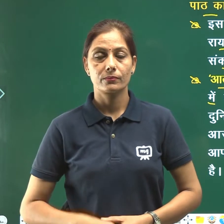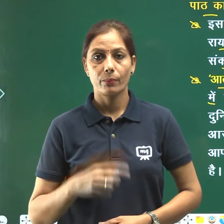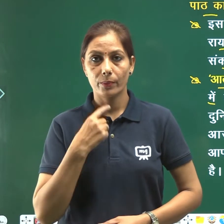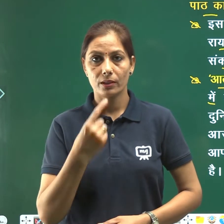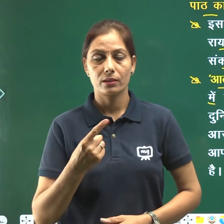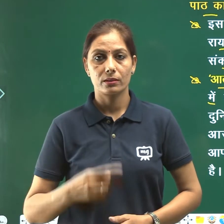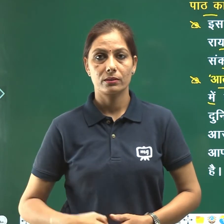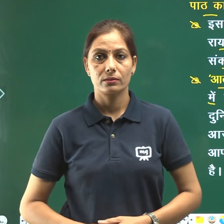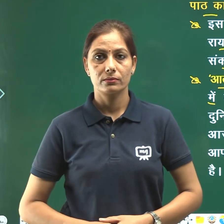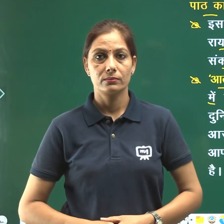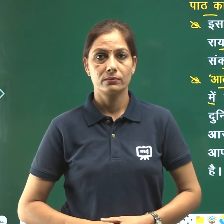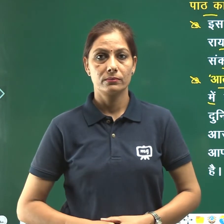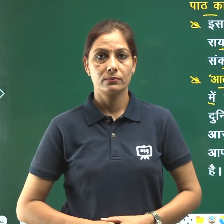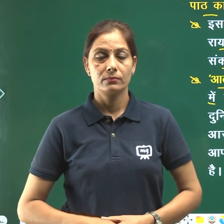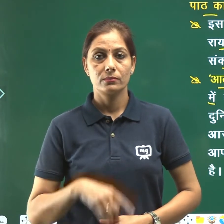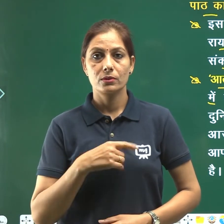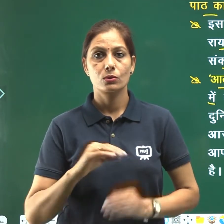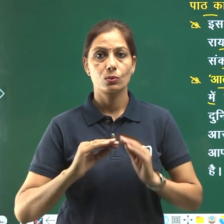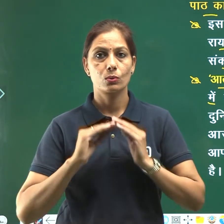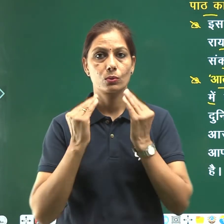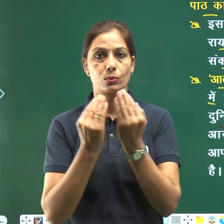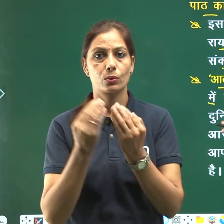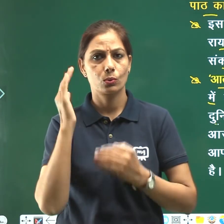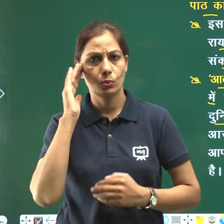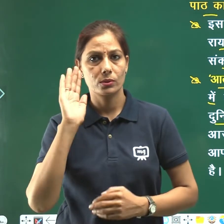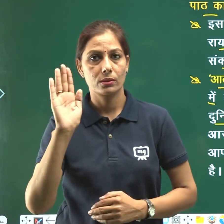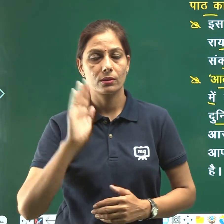बताया है कि इस दुनिया को जानना